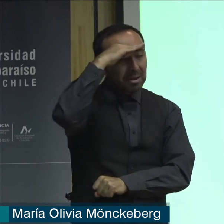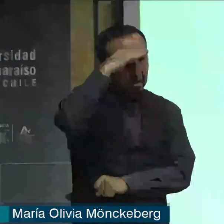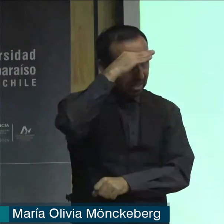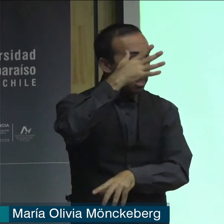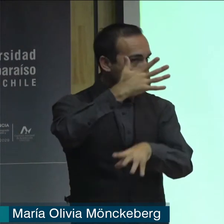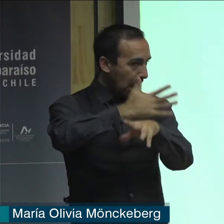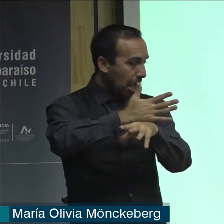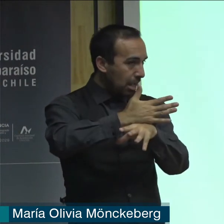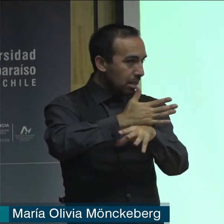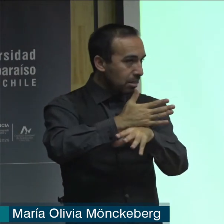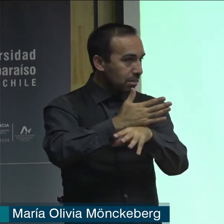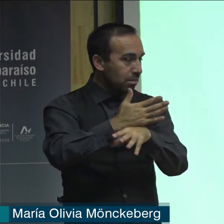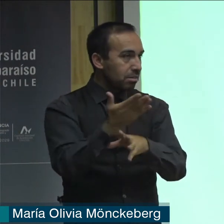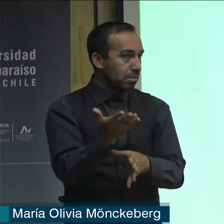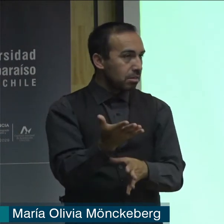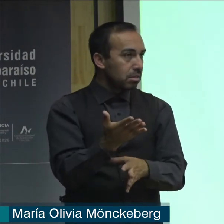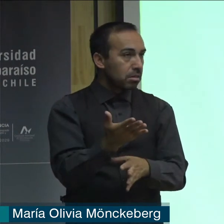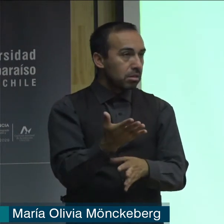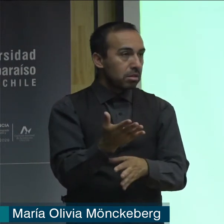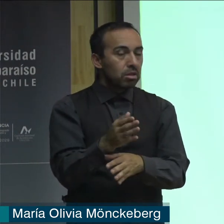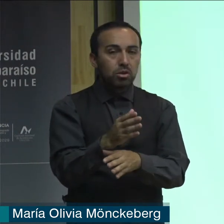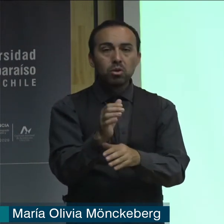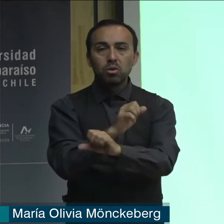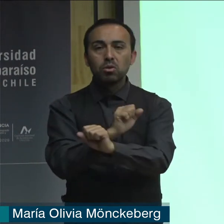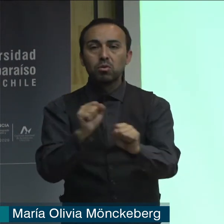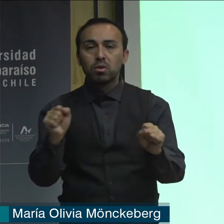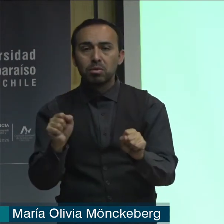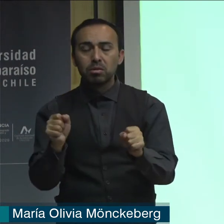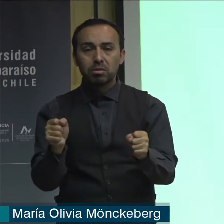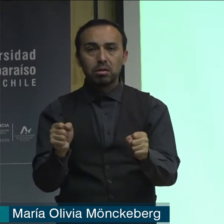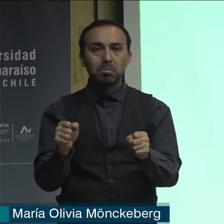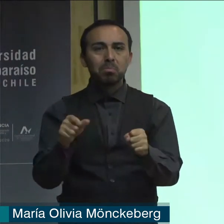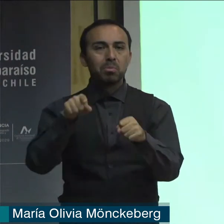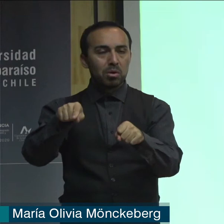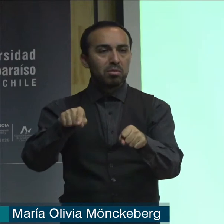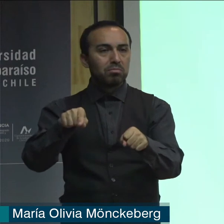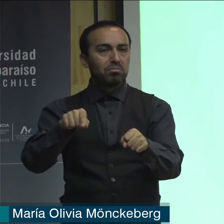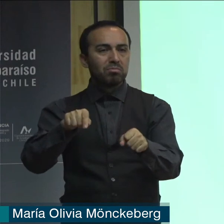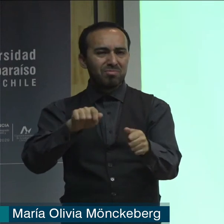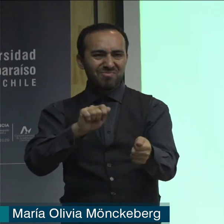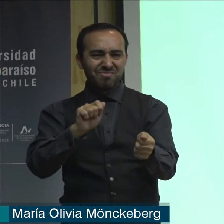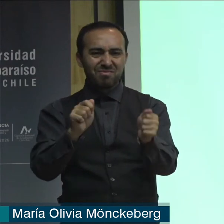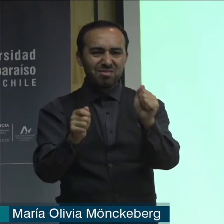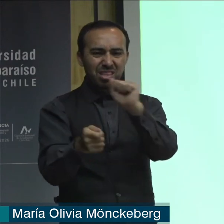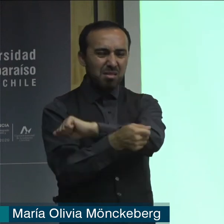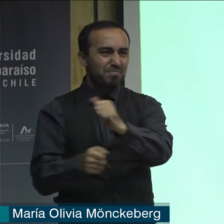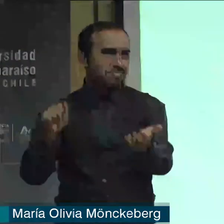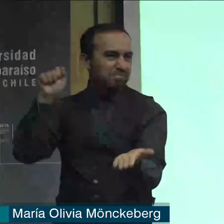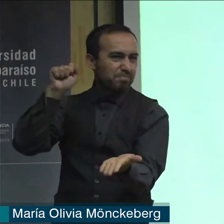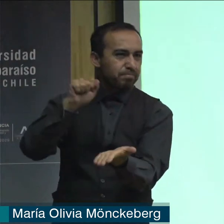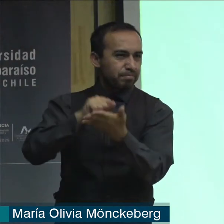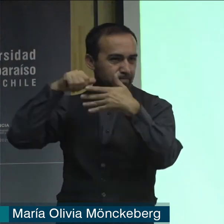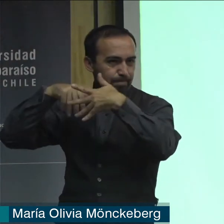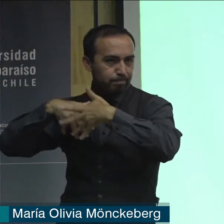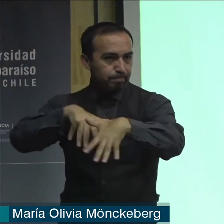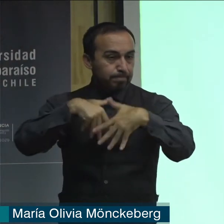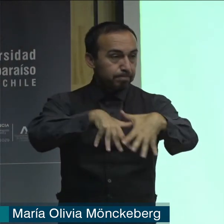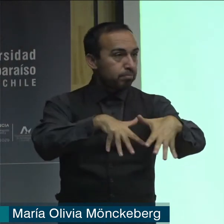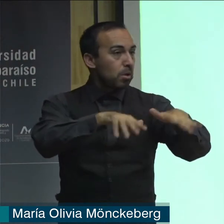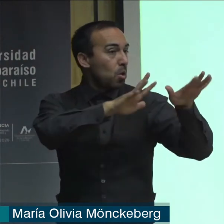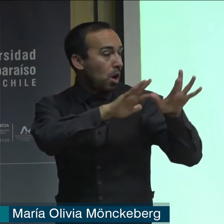hubieran ocurrido Si no es por el movimiento estudiantil Me parece que el movimiento estudiantil